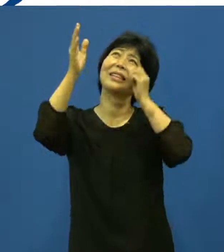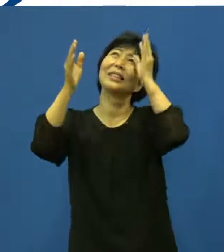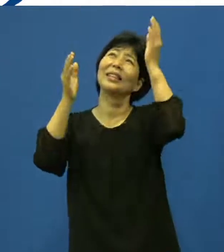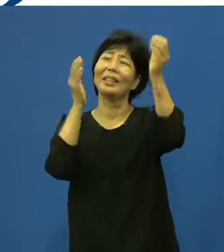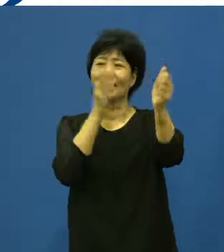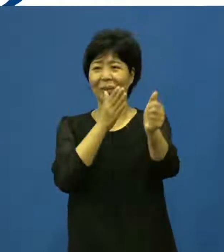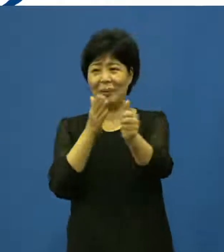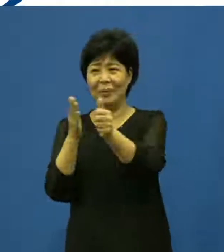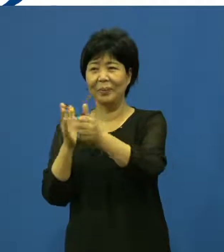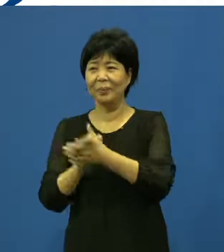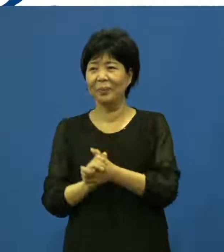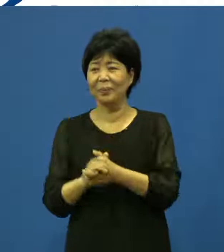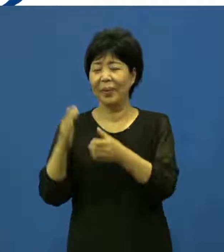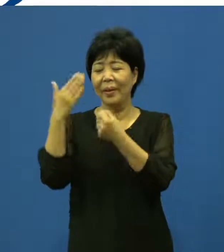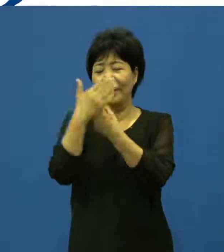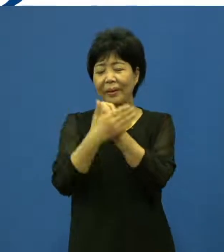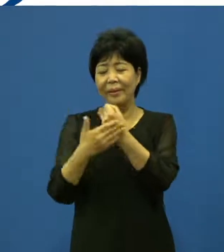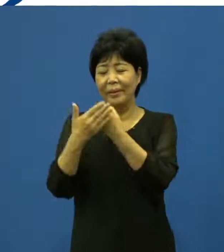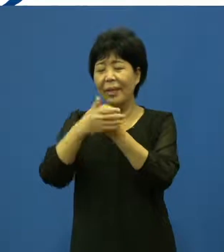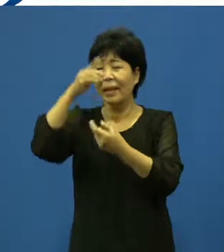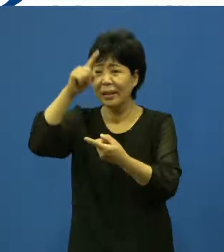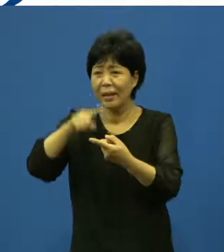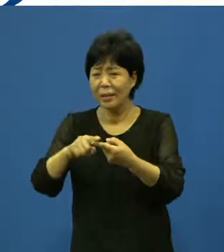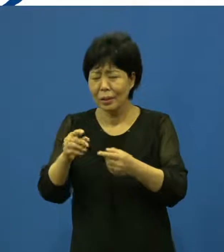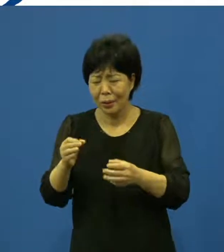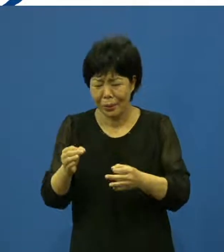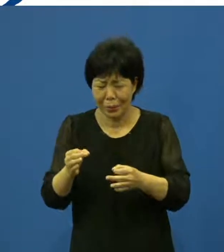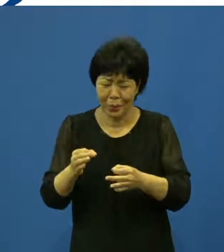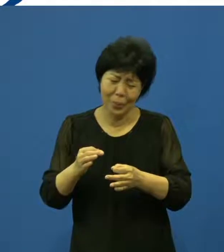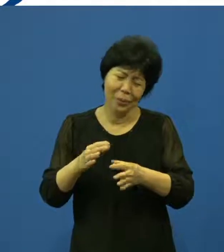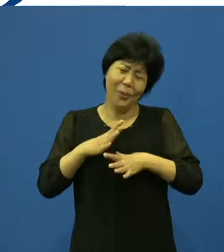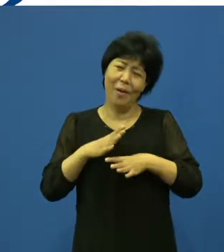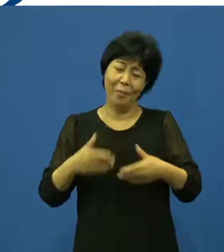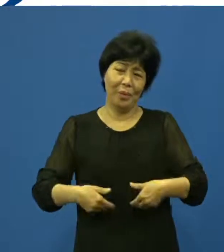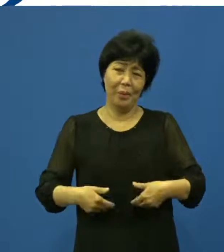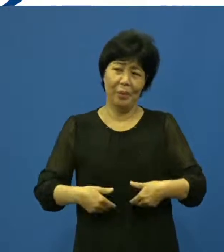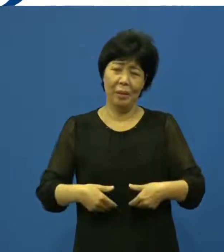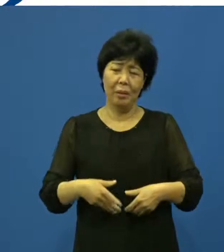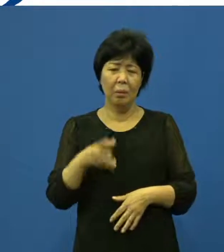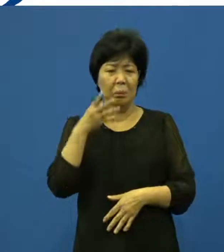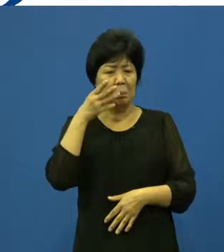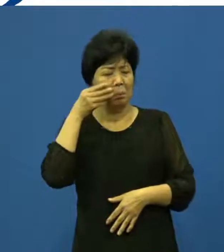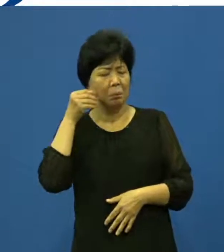여러분, 그 은혜를 대할 때마다 놀라워하셔야 돼요. 너무 익숙해지시면 안 돼요.